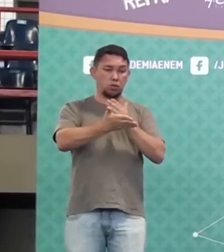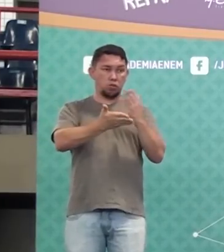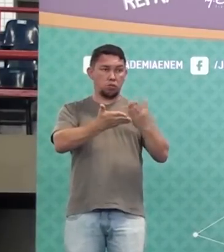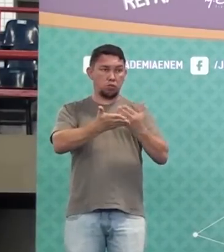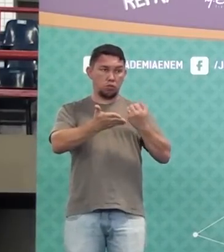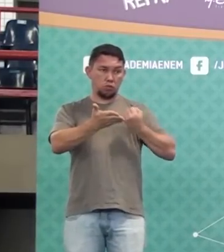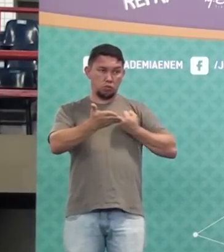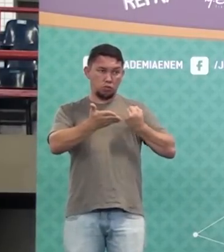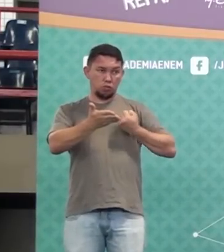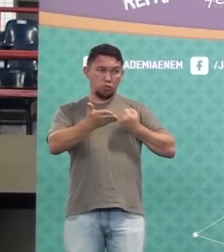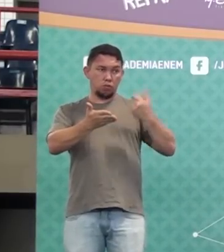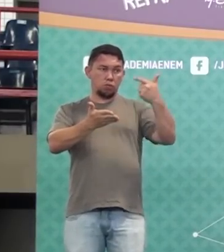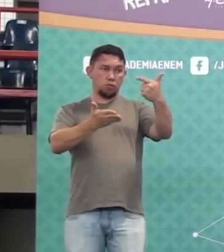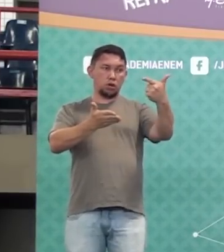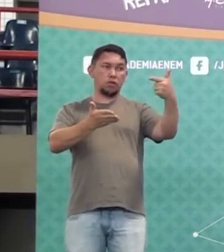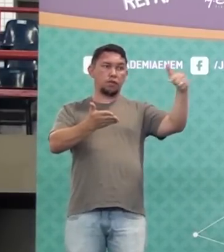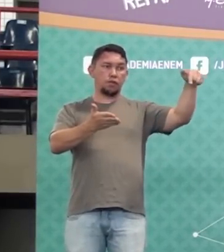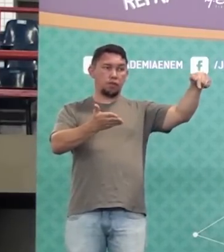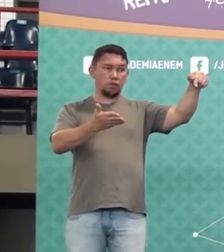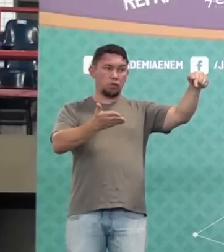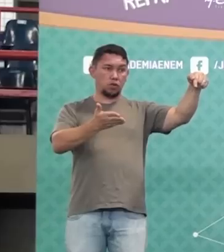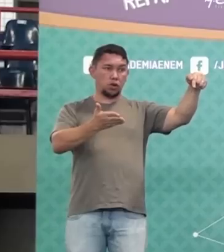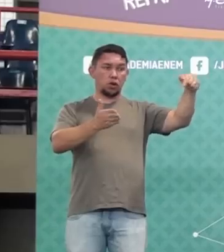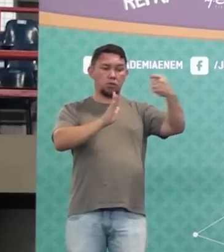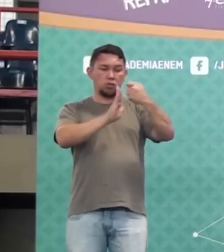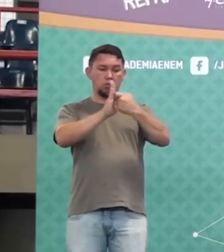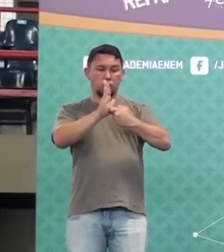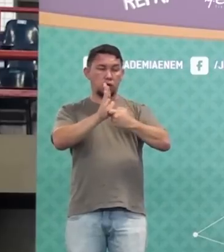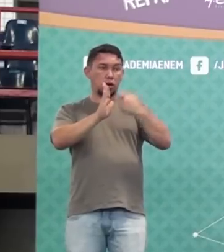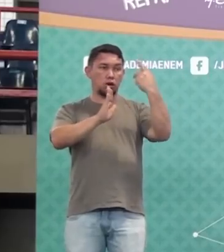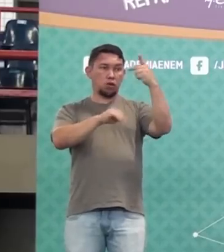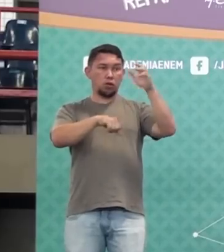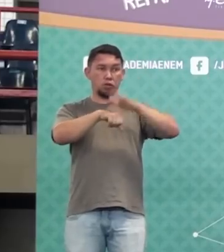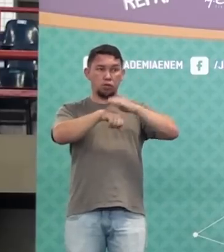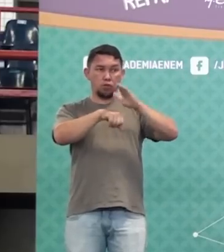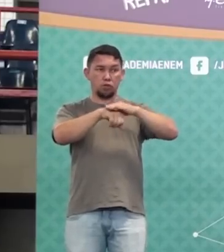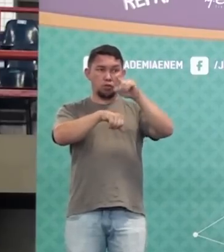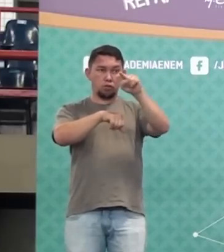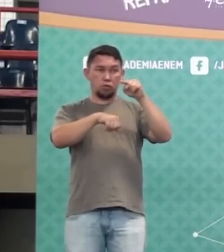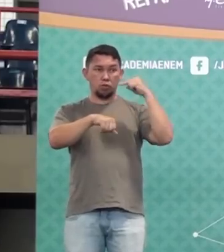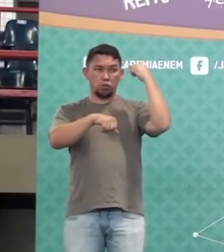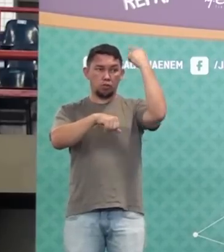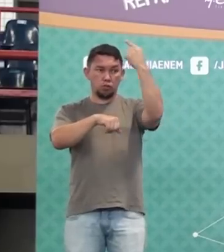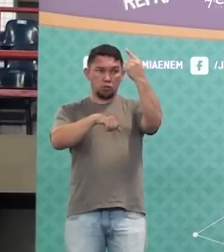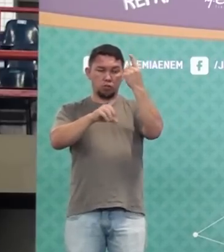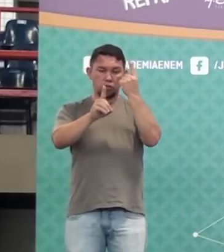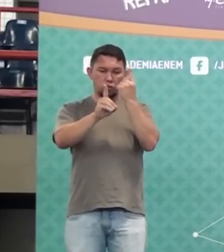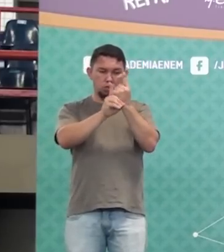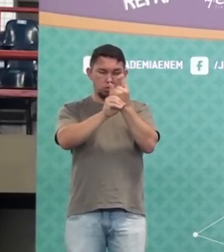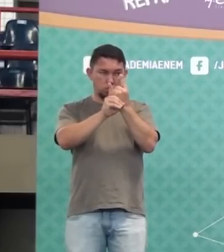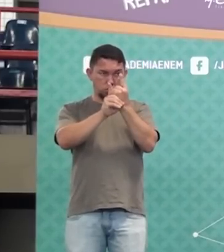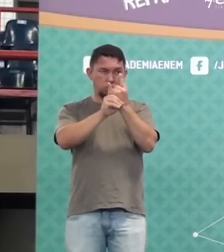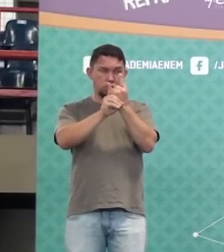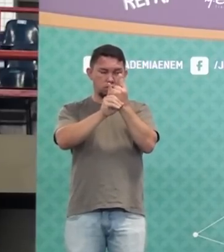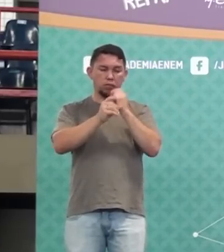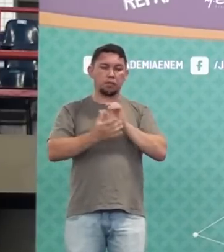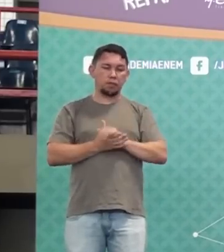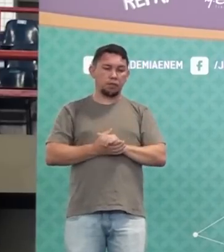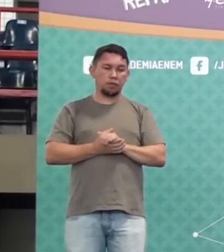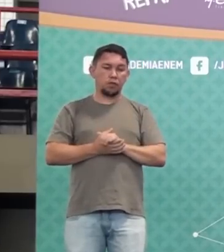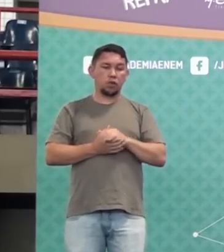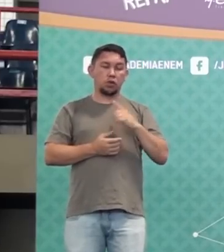página 27. O tema da redação que vocês vão trazer no próximo encontro é esse aí,